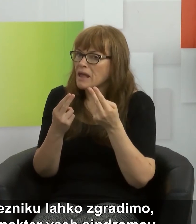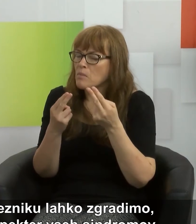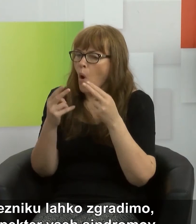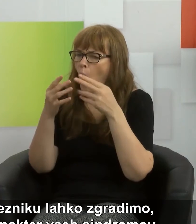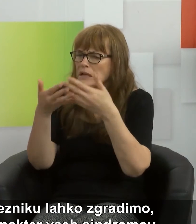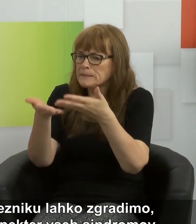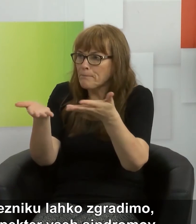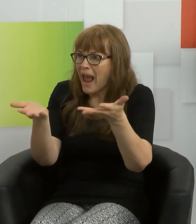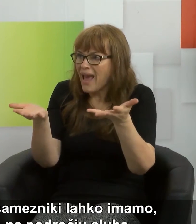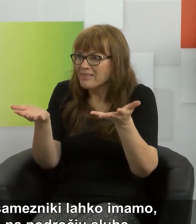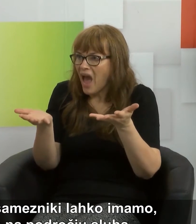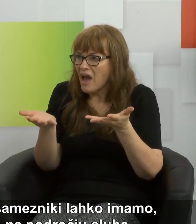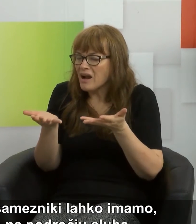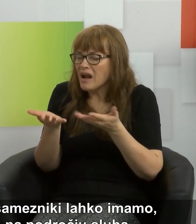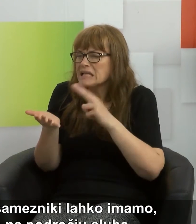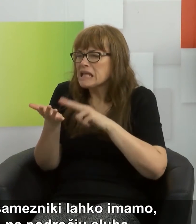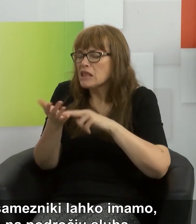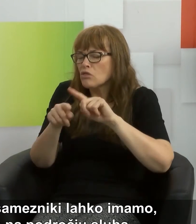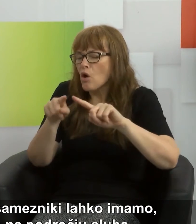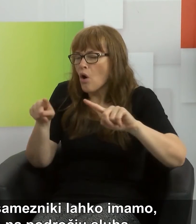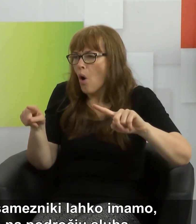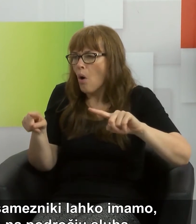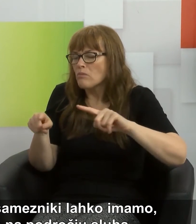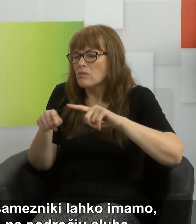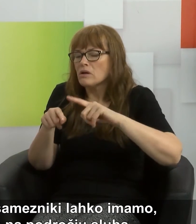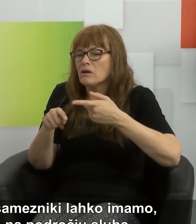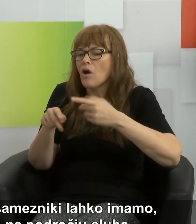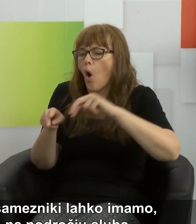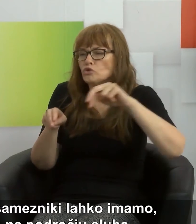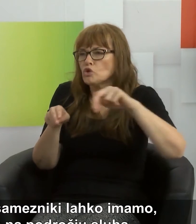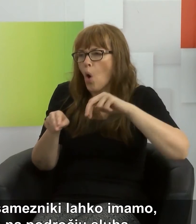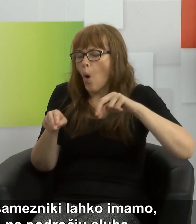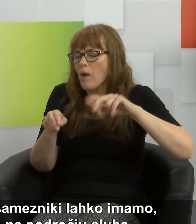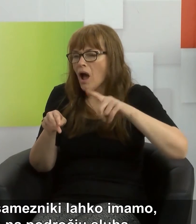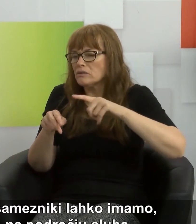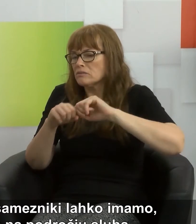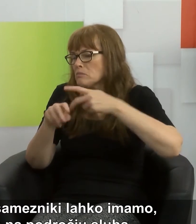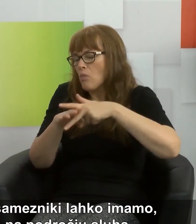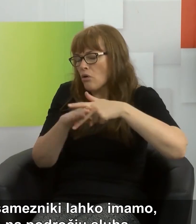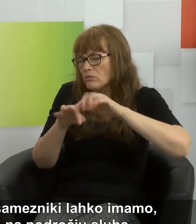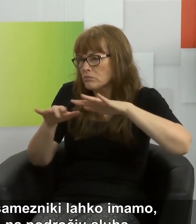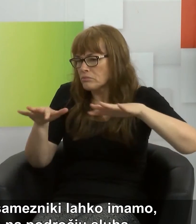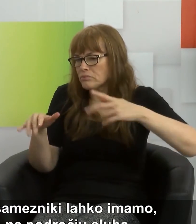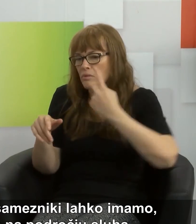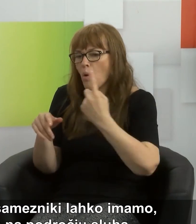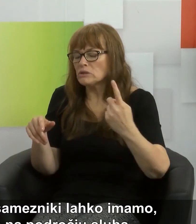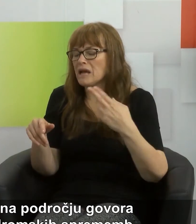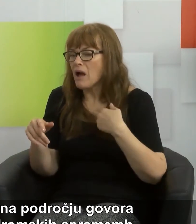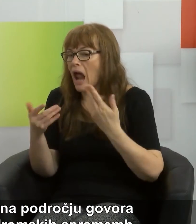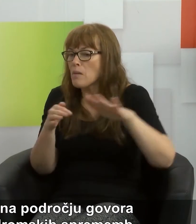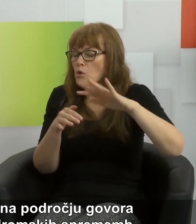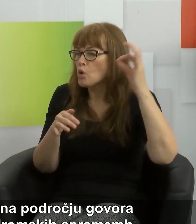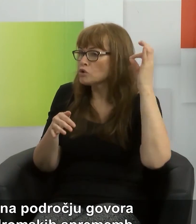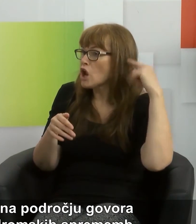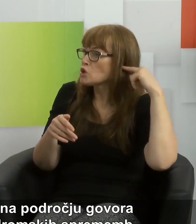spekter vseh sindromov, vseh odstopanj, ki jih posamezniki lahko imamo, ali gre za odstopanje na področju sluha,